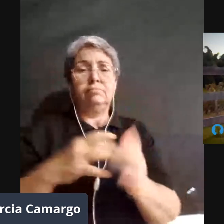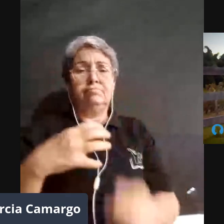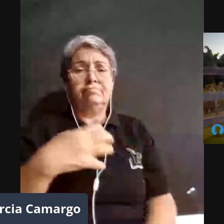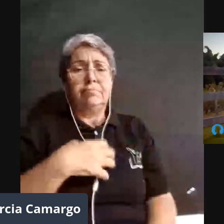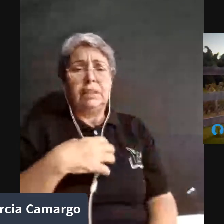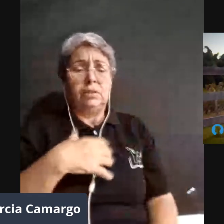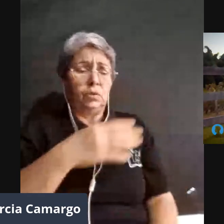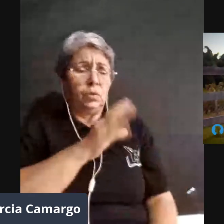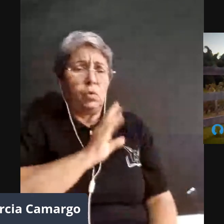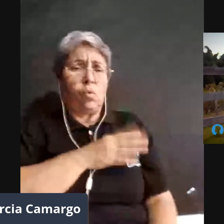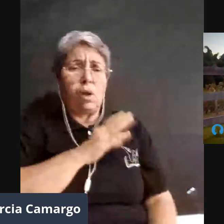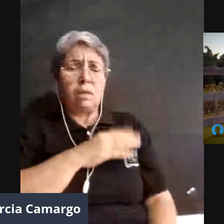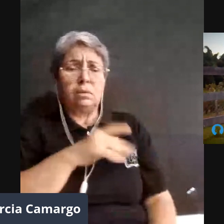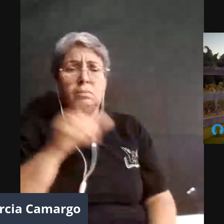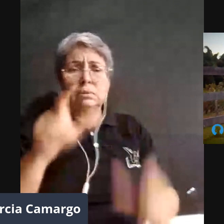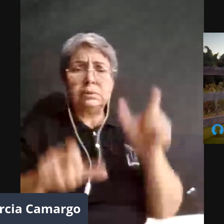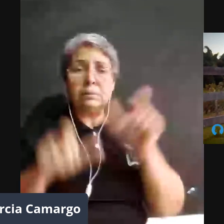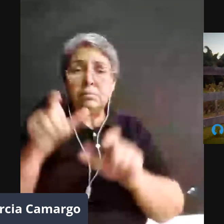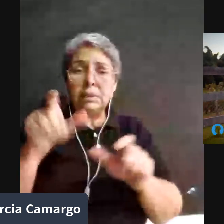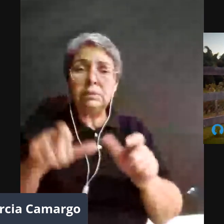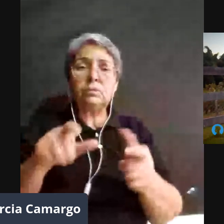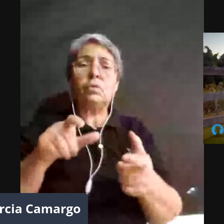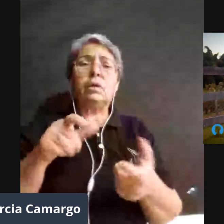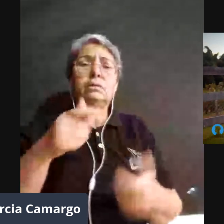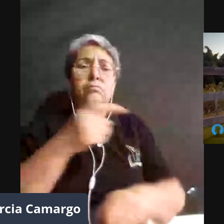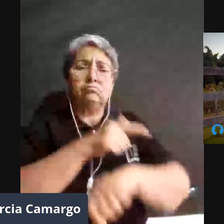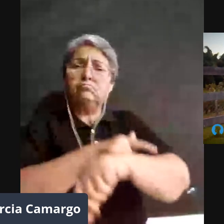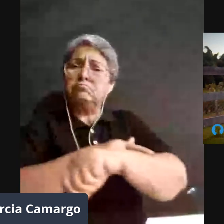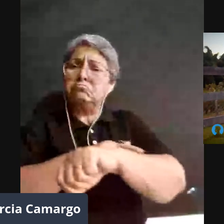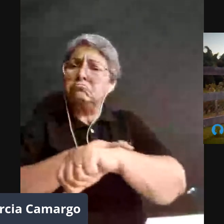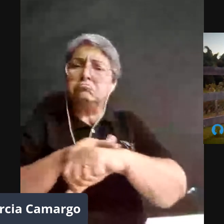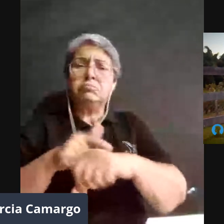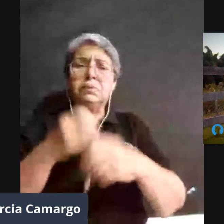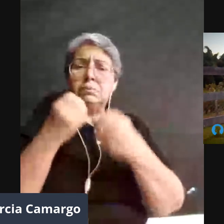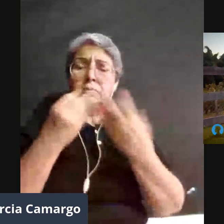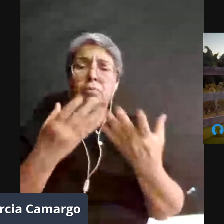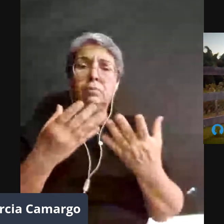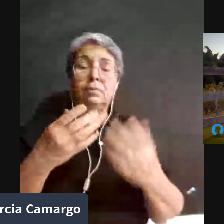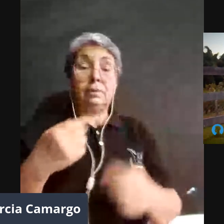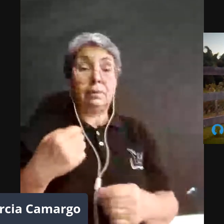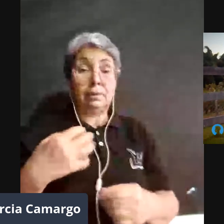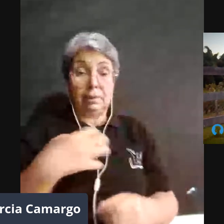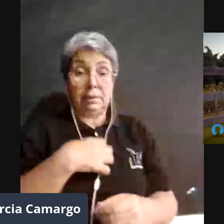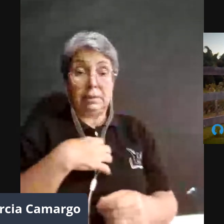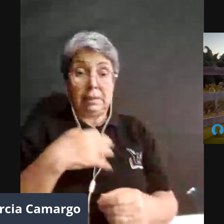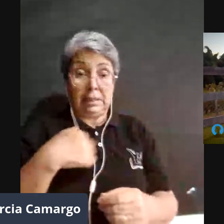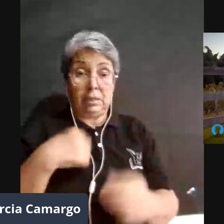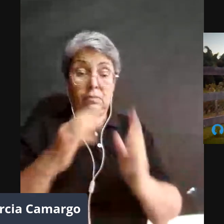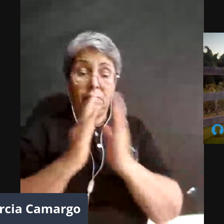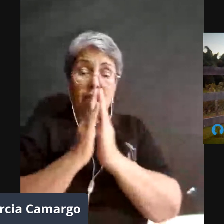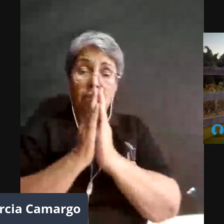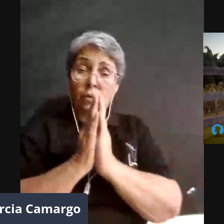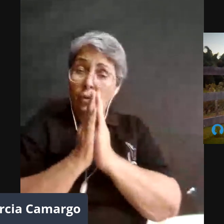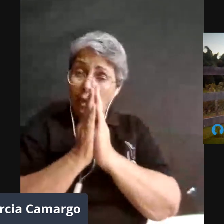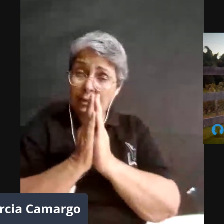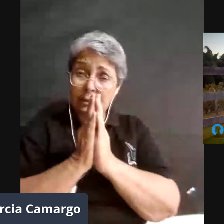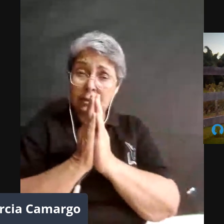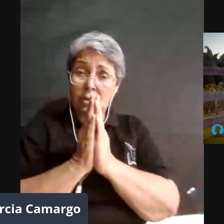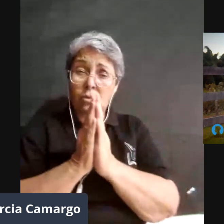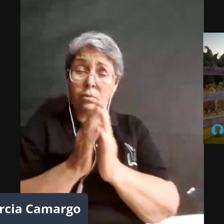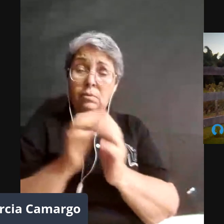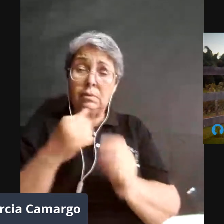honestos, a verdade é invencível. E a nossa oração é para que o seu coração e o meu também sejam corações honestos.